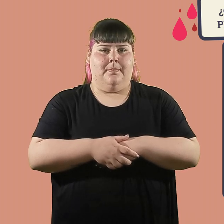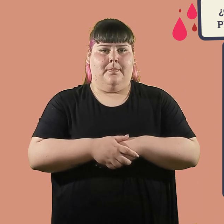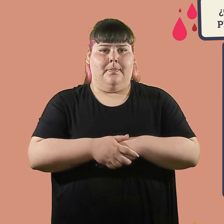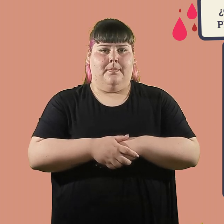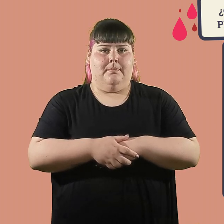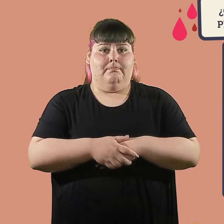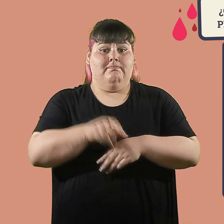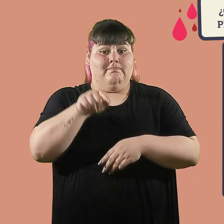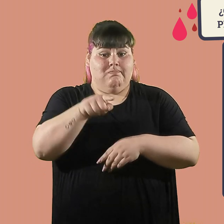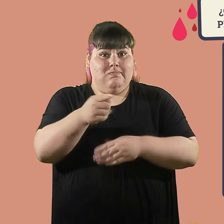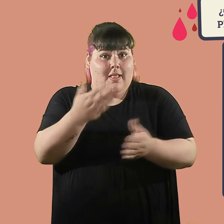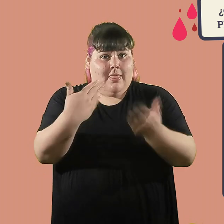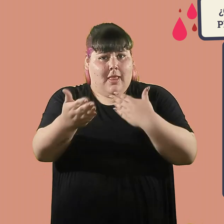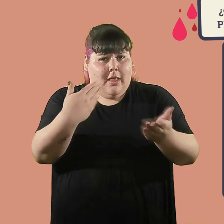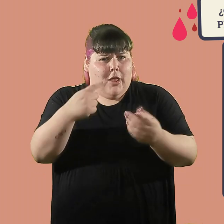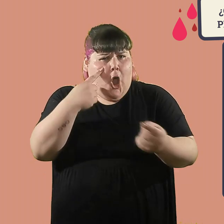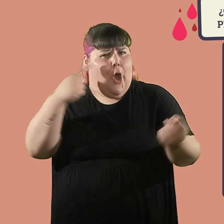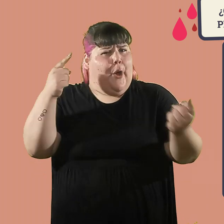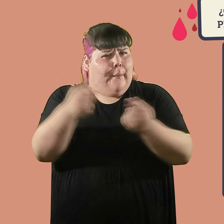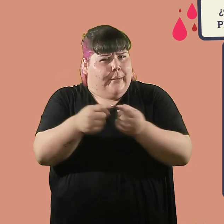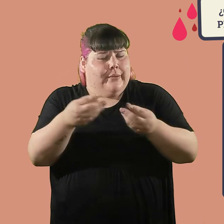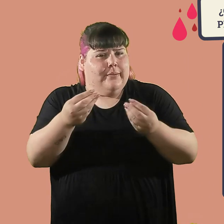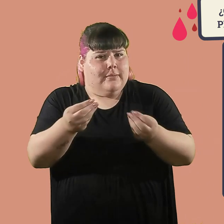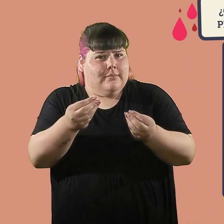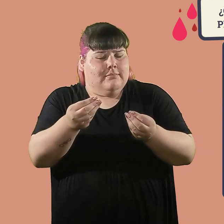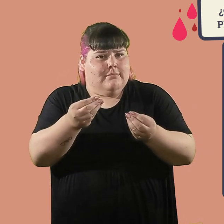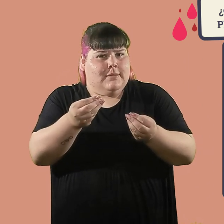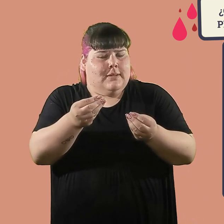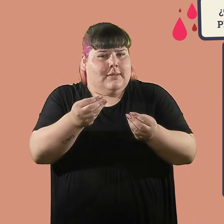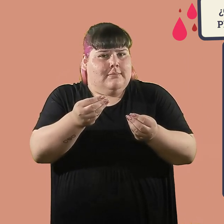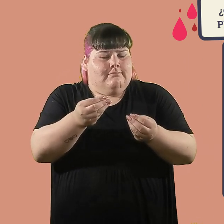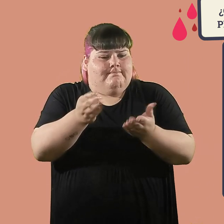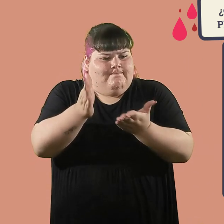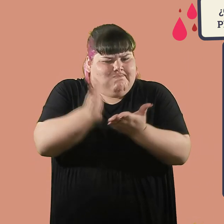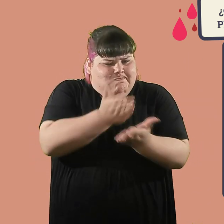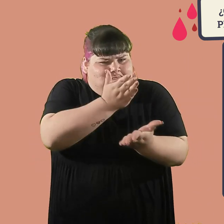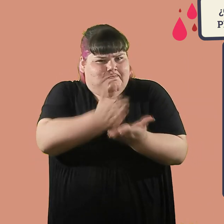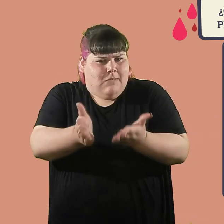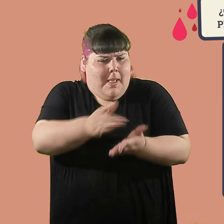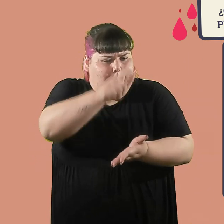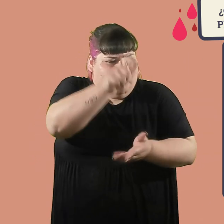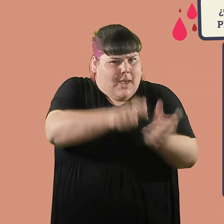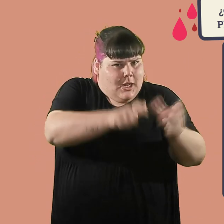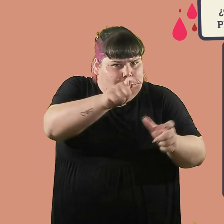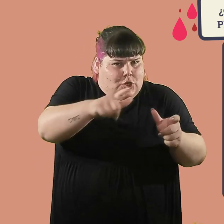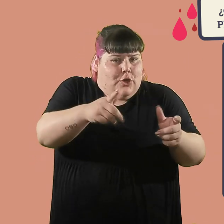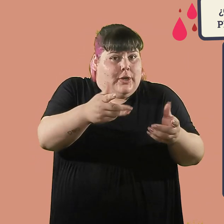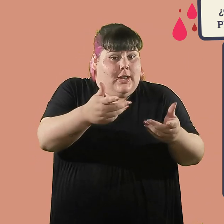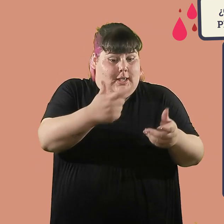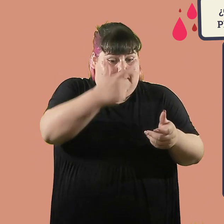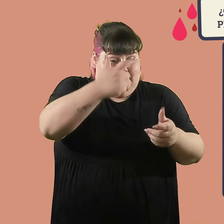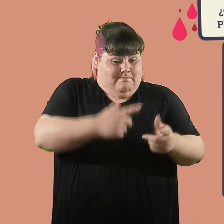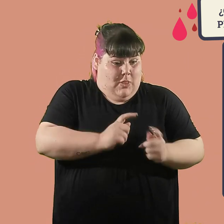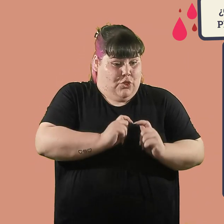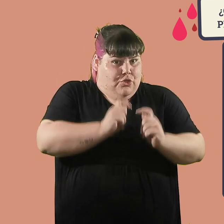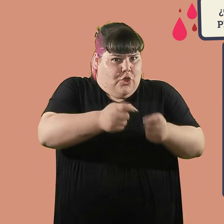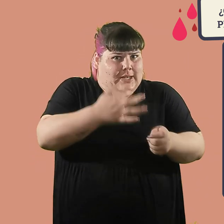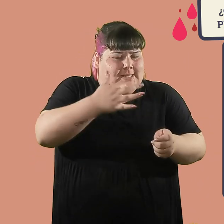Esta entrevista tiene como objetivo identificar y descartar a las personas cuya donación pueda suponer